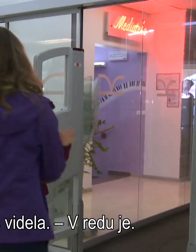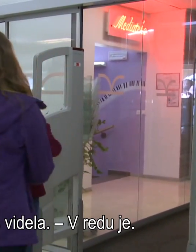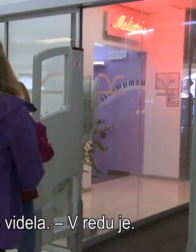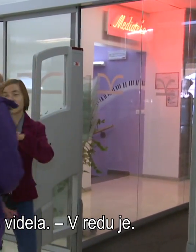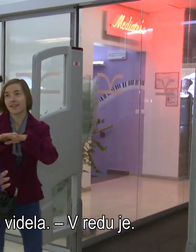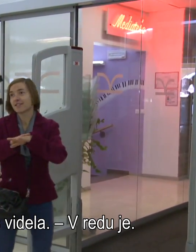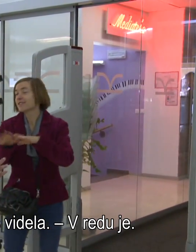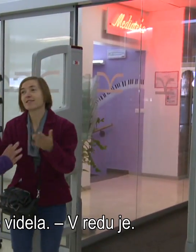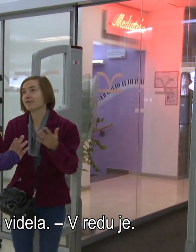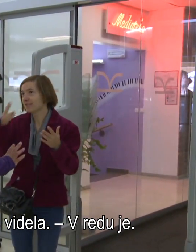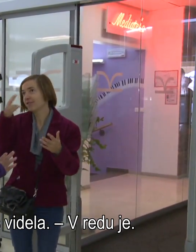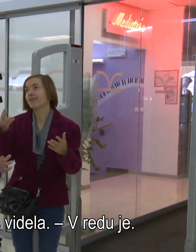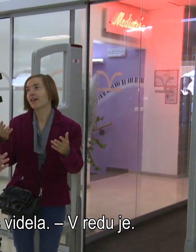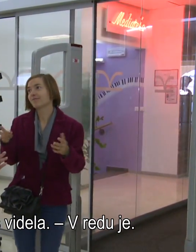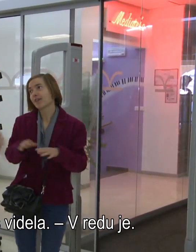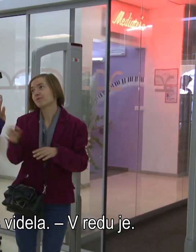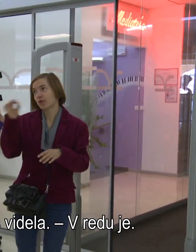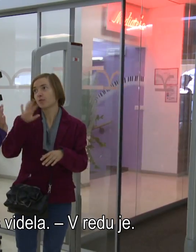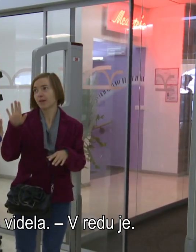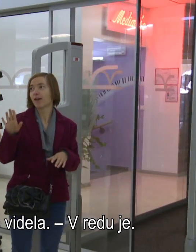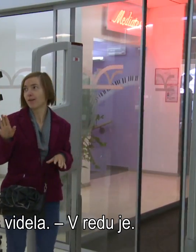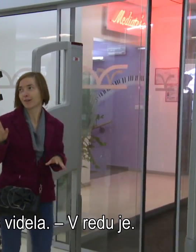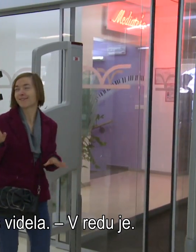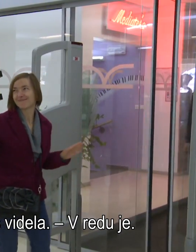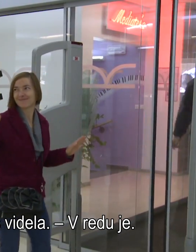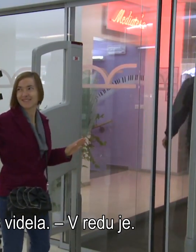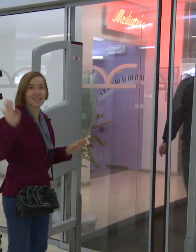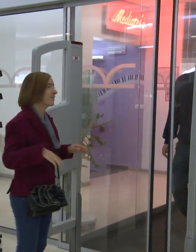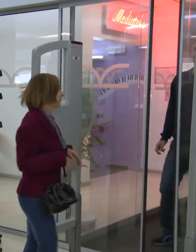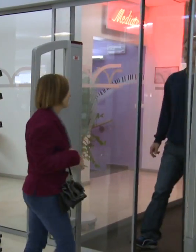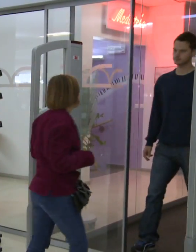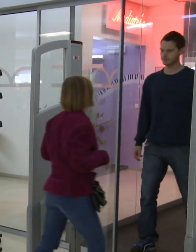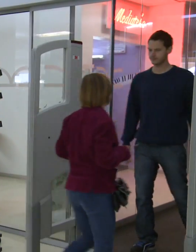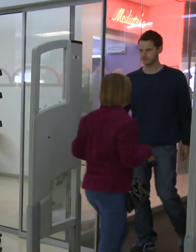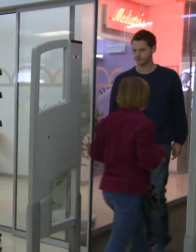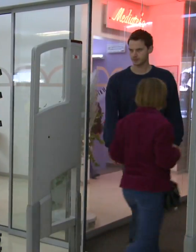Joj, oprostite, res nisem vas videla. Žal mi je.